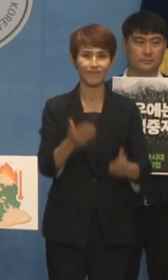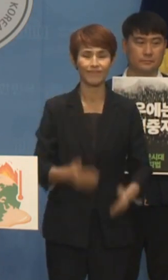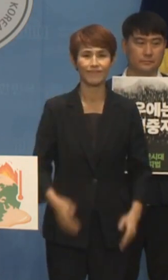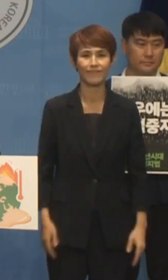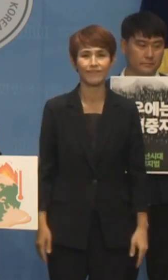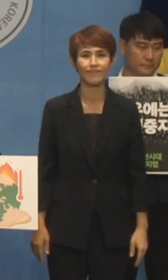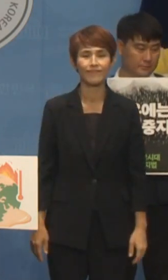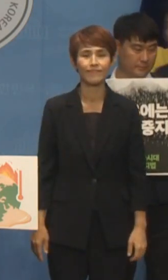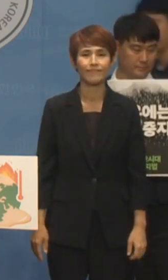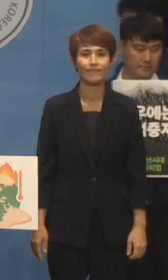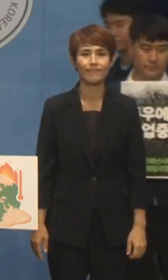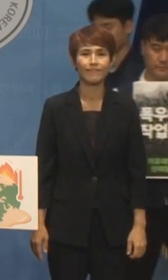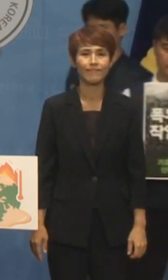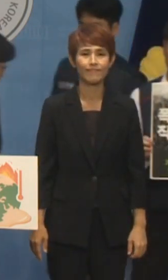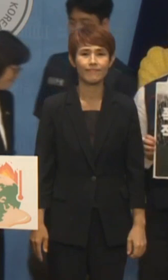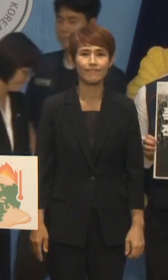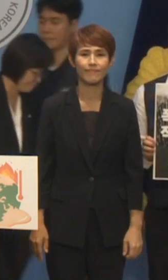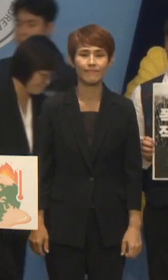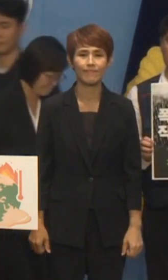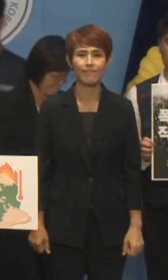하겠습니다.